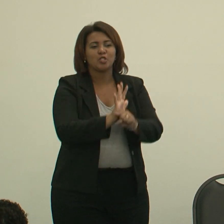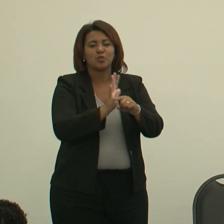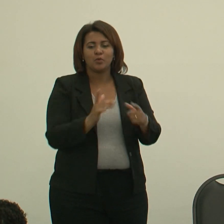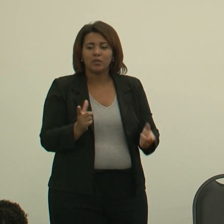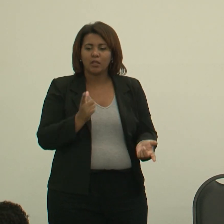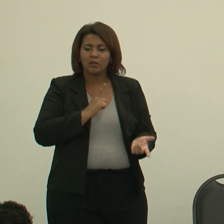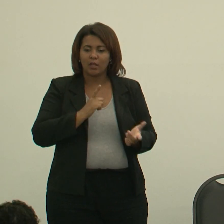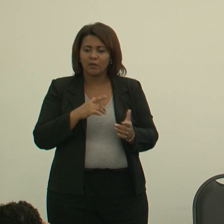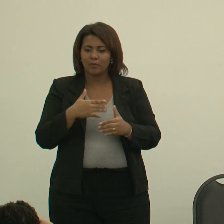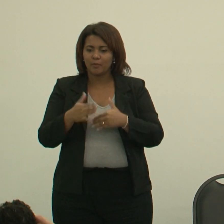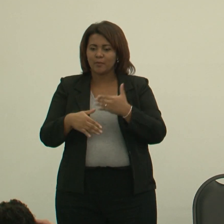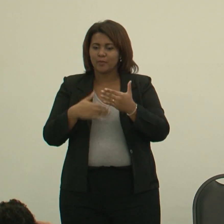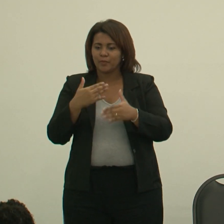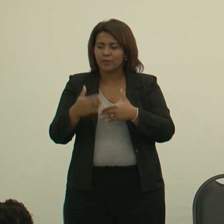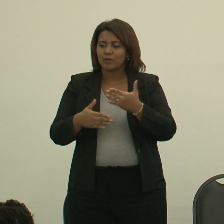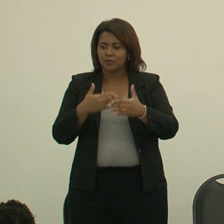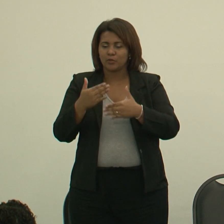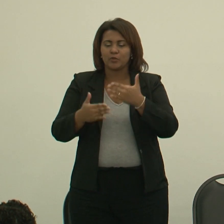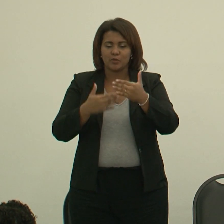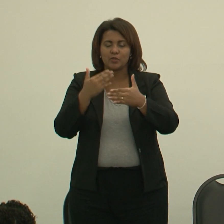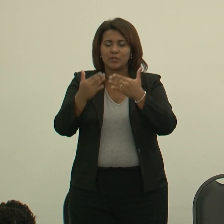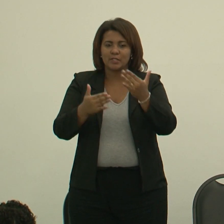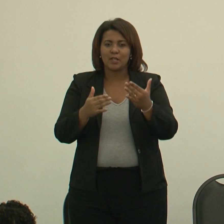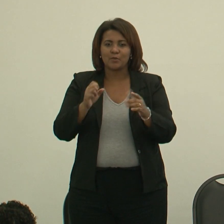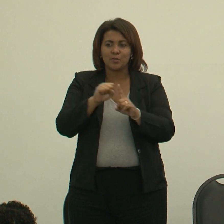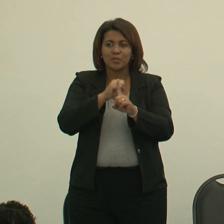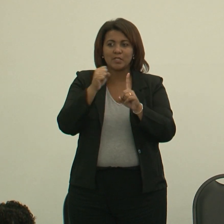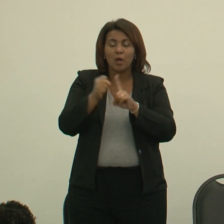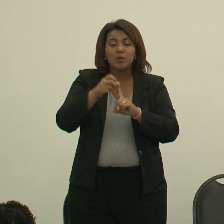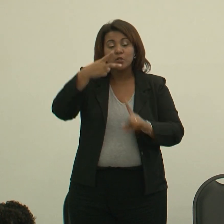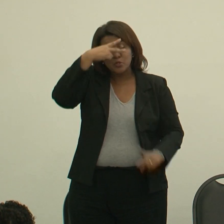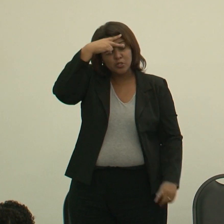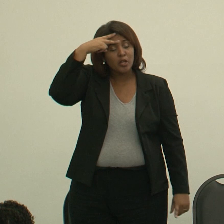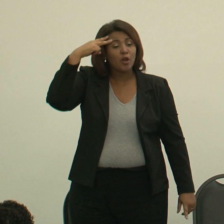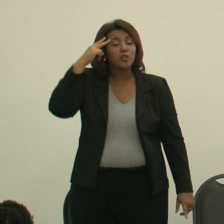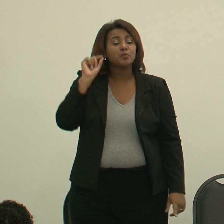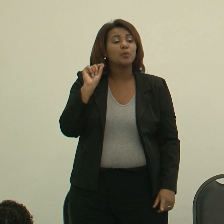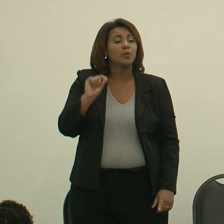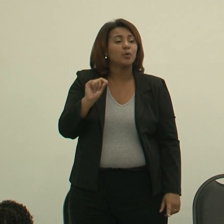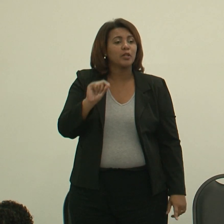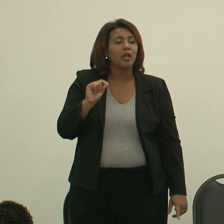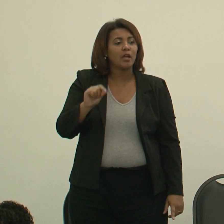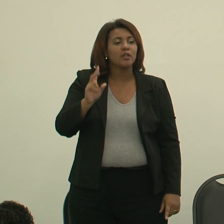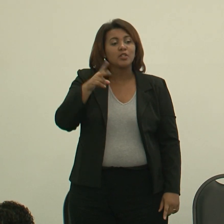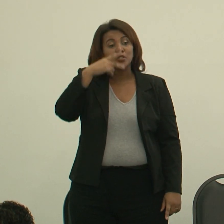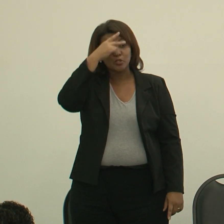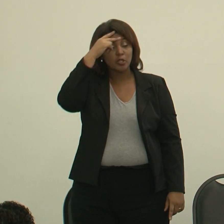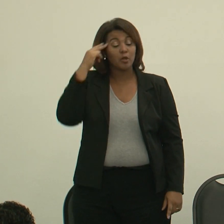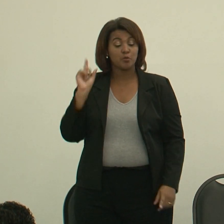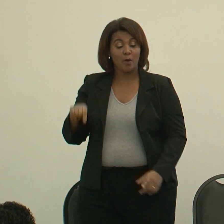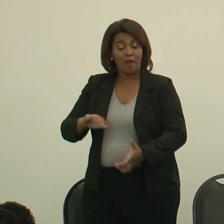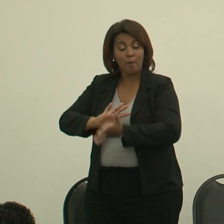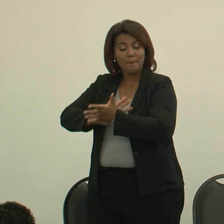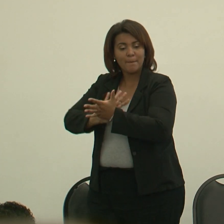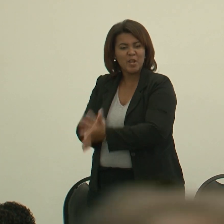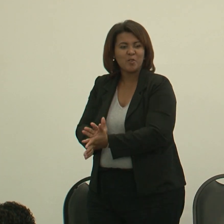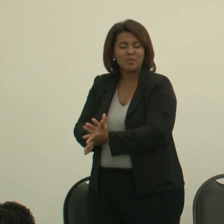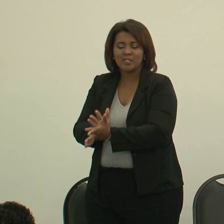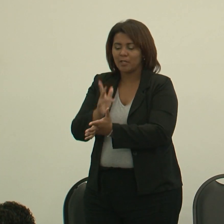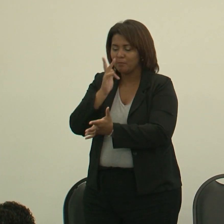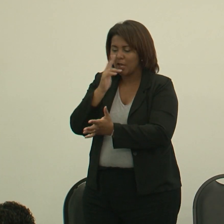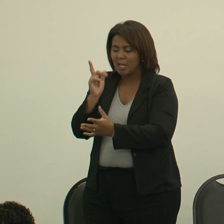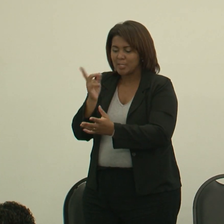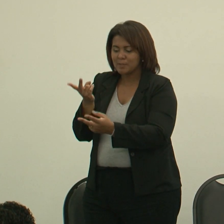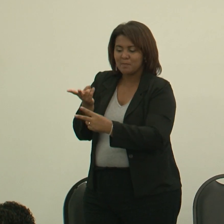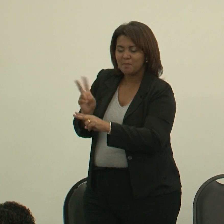sociais. E qual é a questão do estereótipo em relação ao preconceito? Porque, basicamente, o estereótipo ele é um preconceito engessado. Só